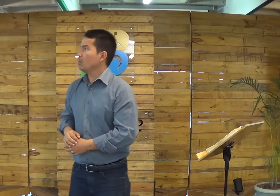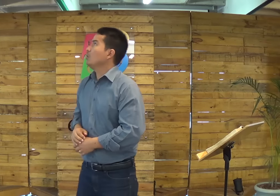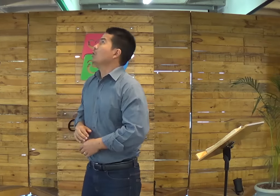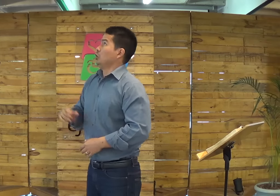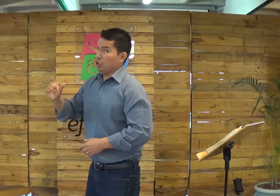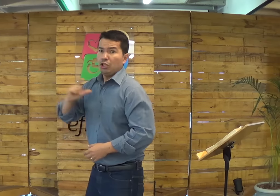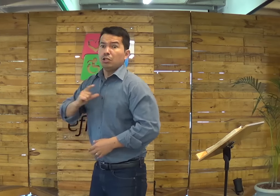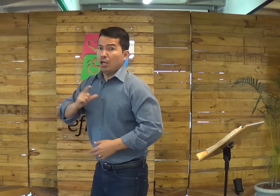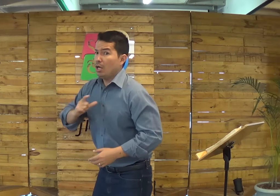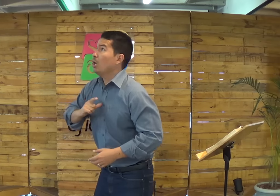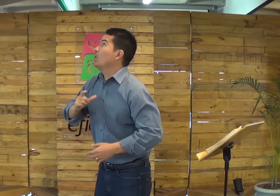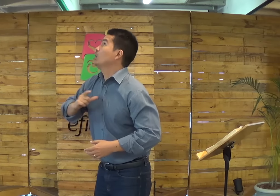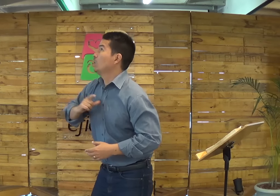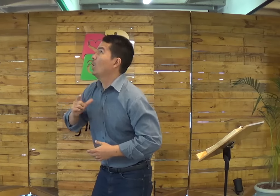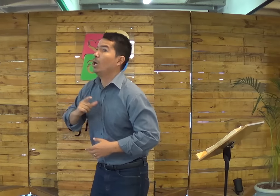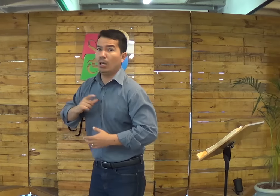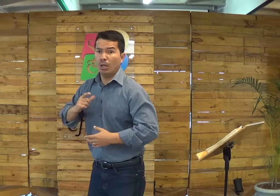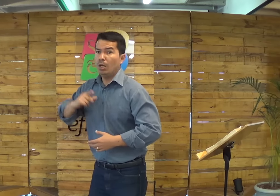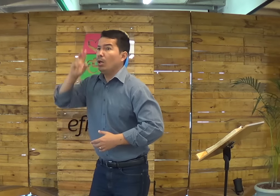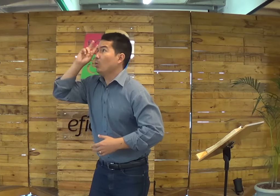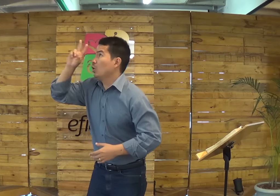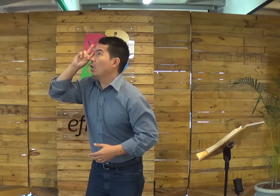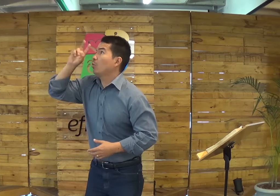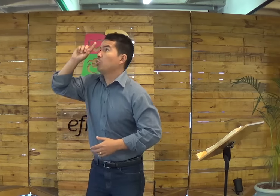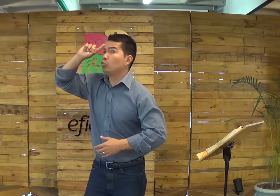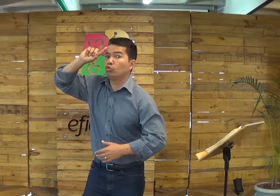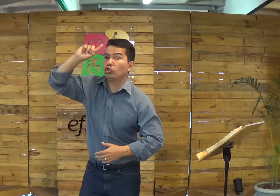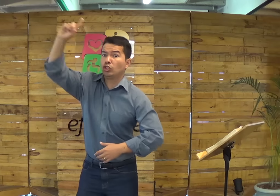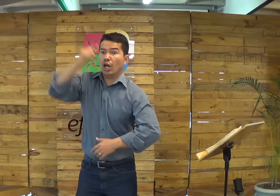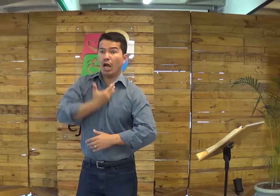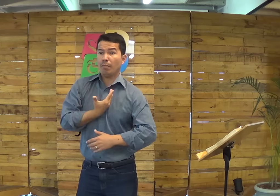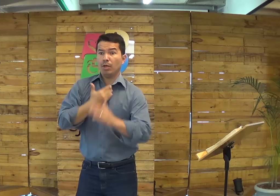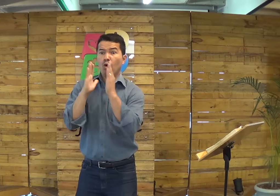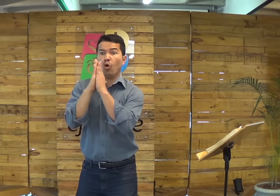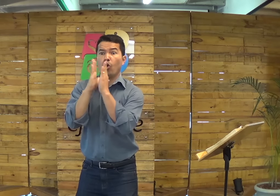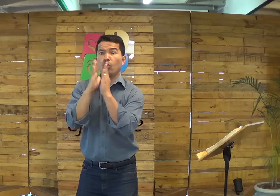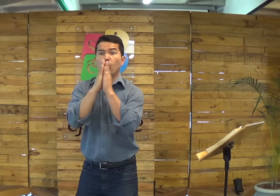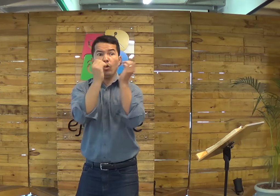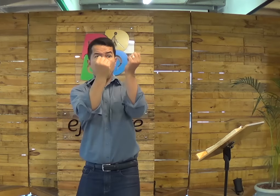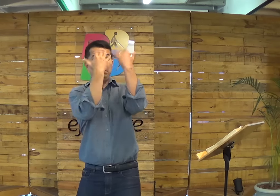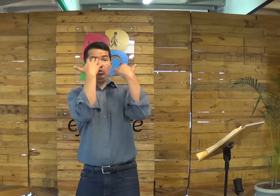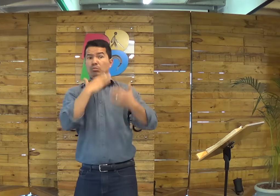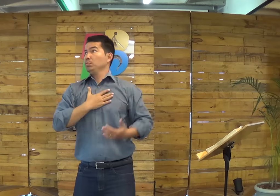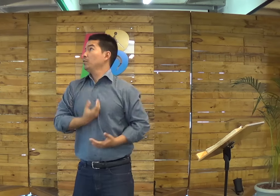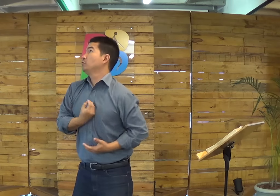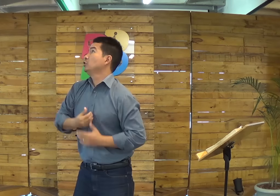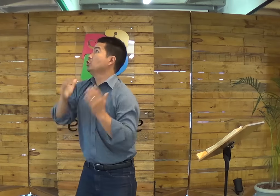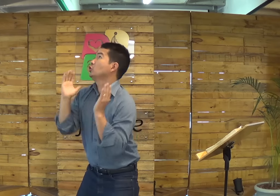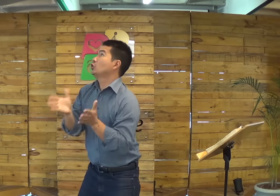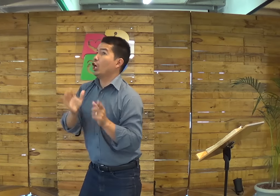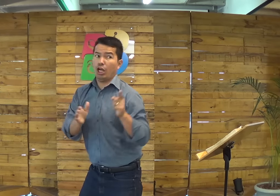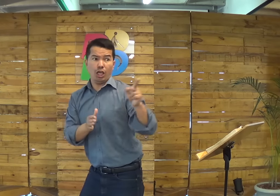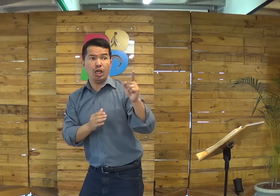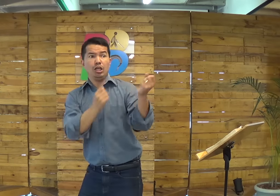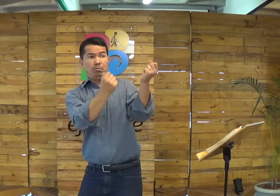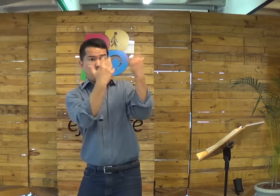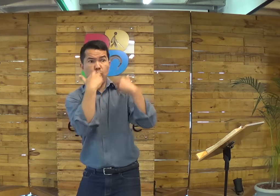não não ele tá sim eu lembro um dia que eu orei pelo que meu amigo Orou por mim que ele me